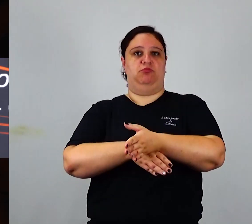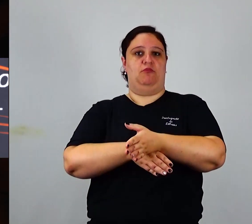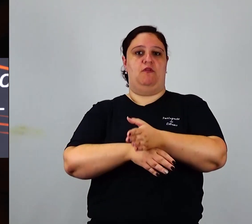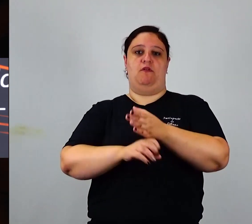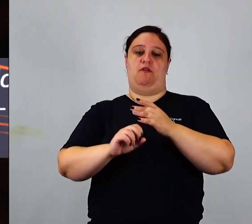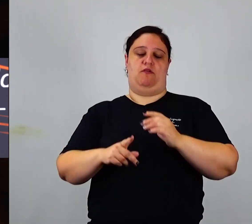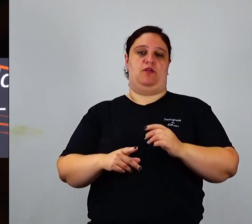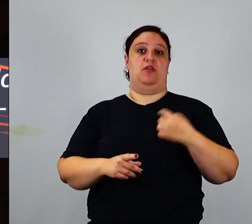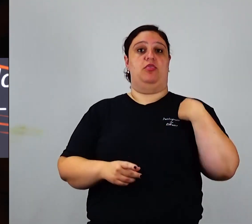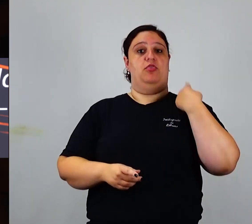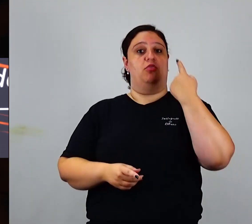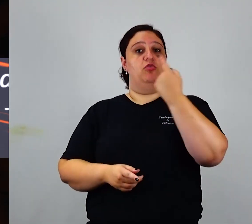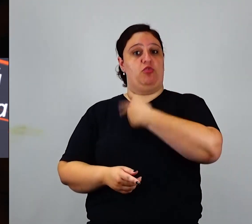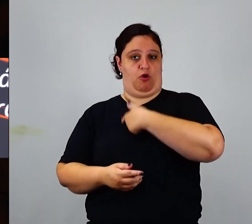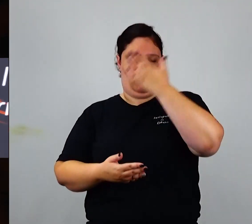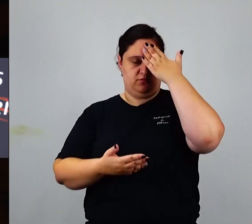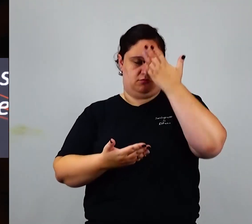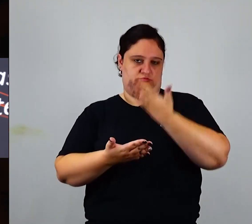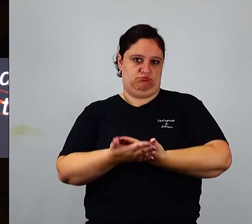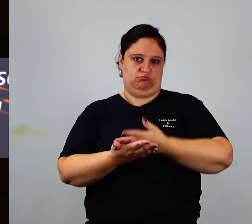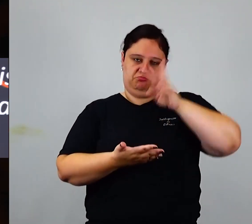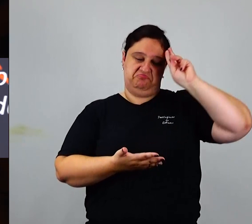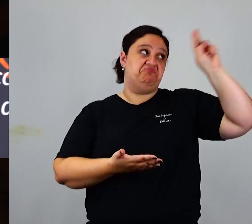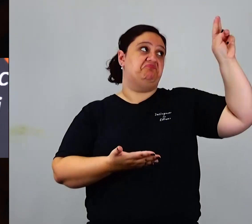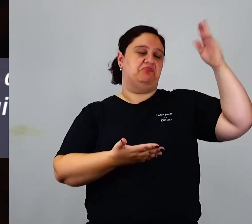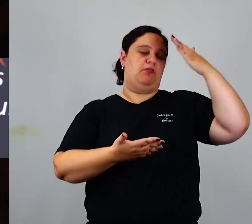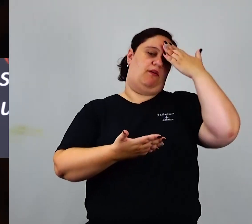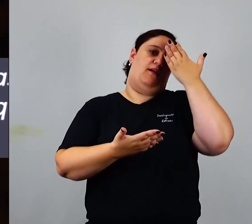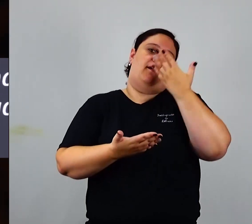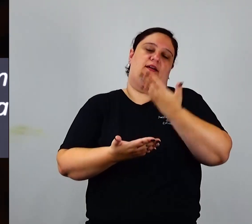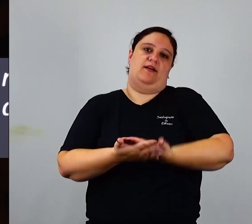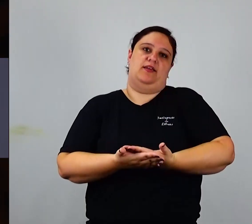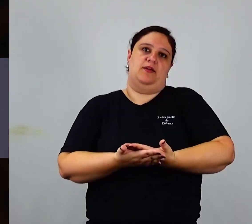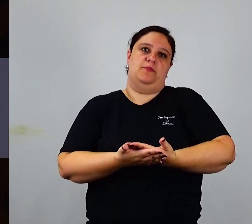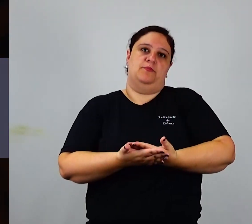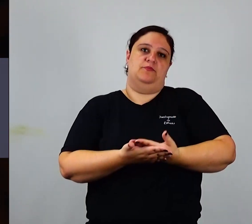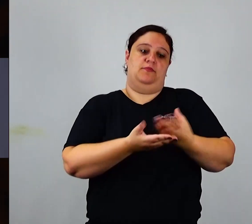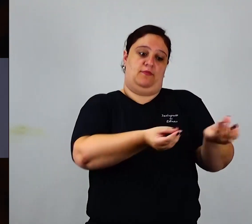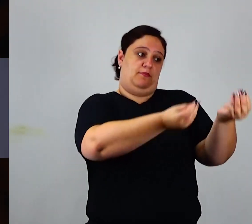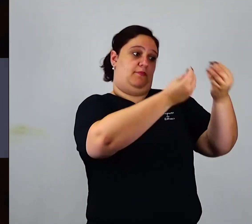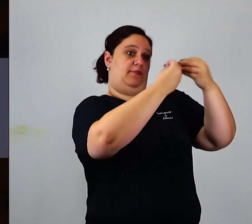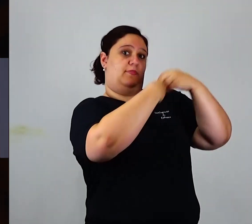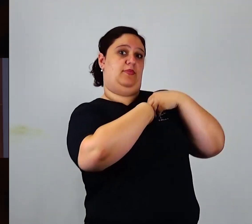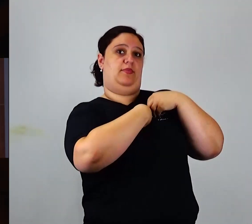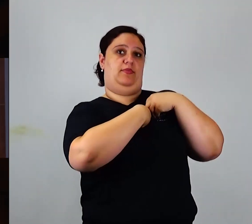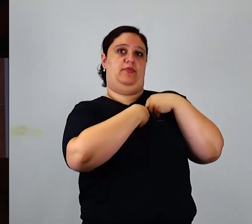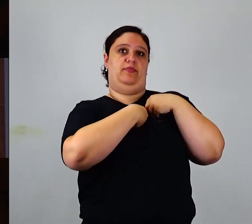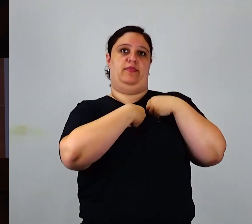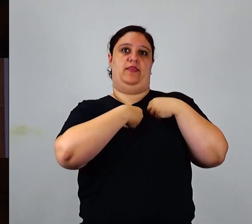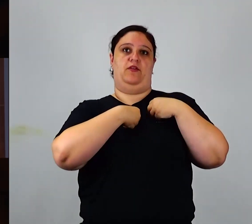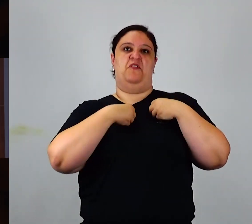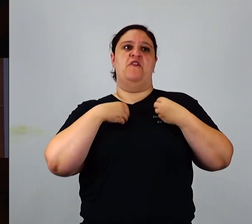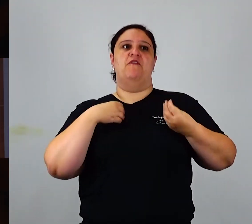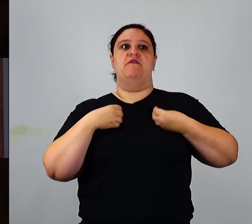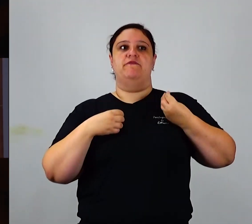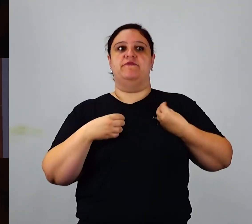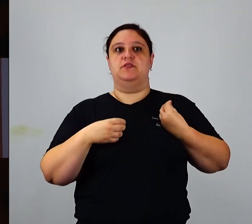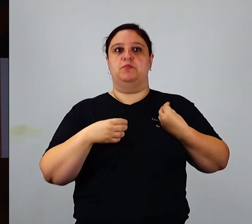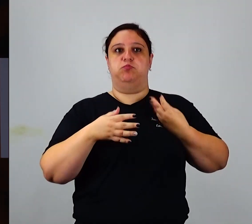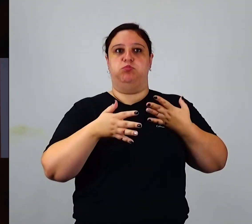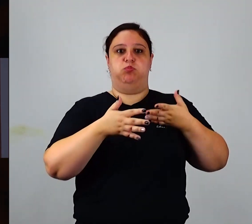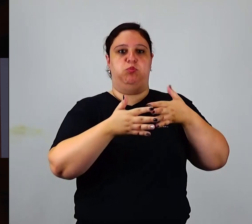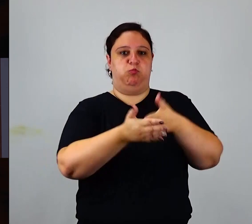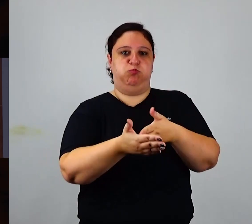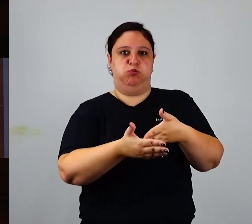E nós, que cremos no Senhor, recebemos não uma vida que acaba